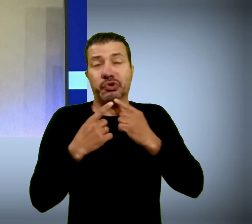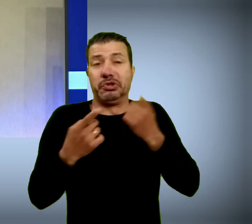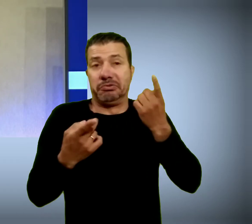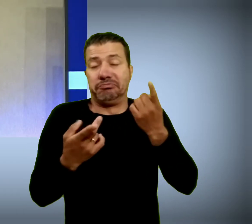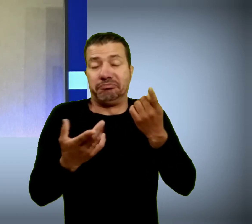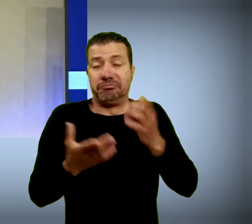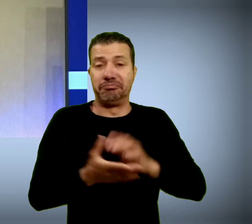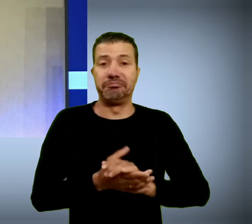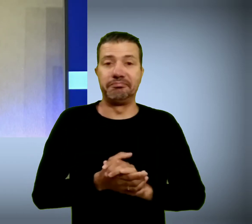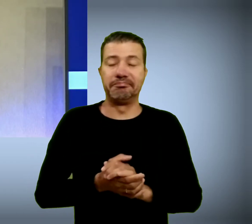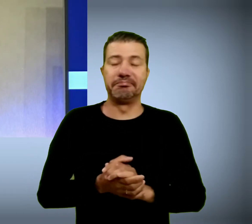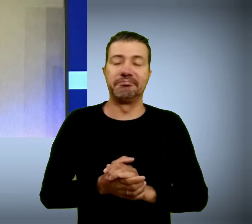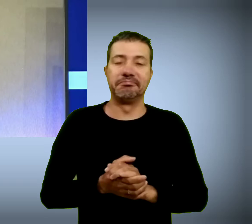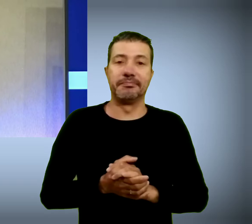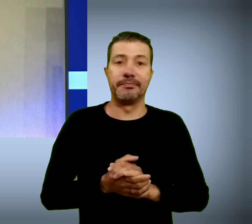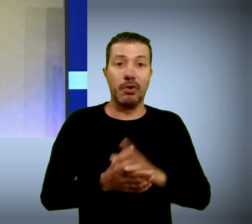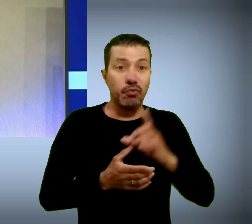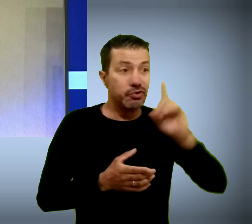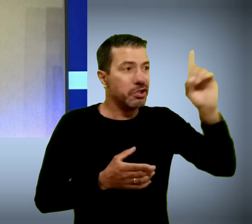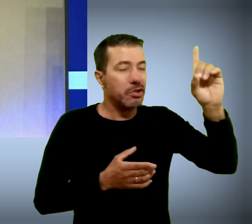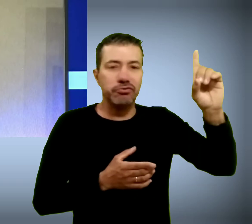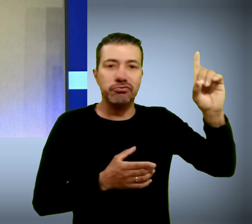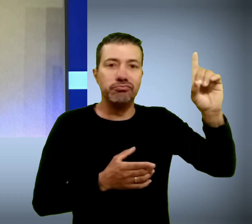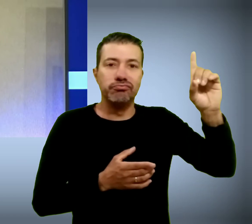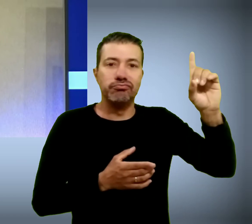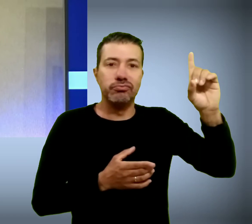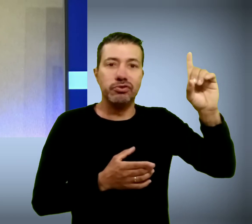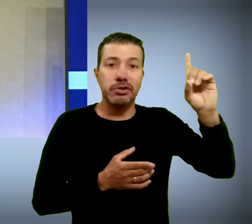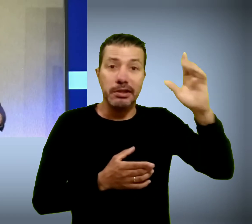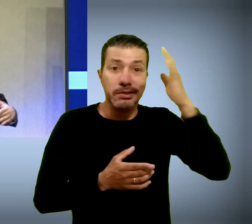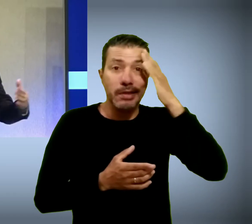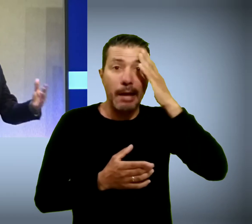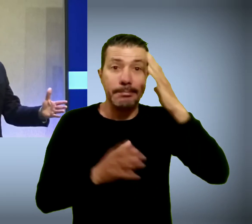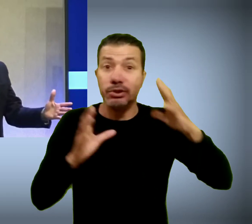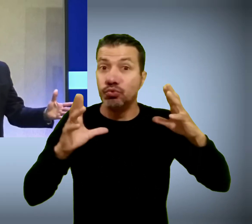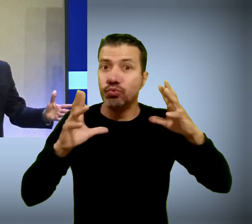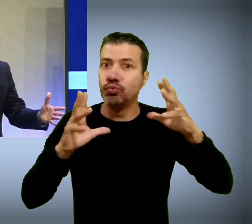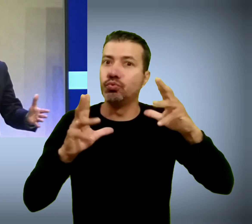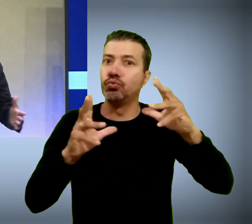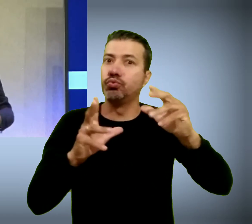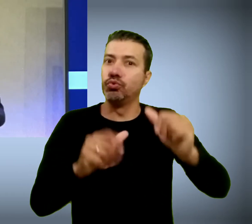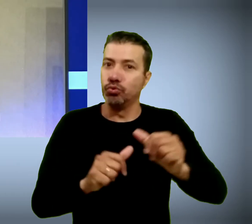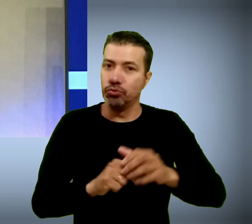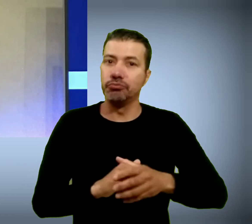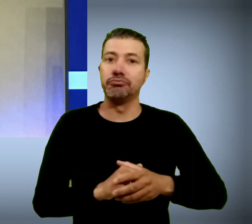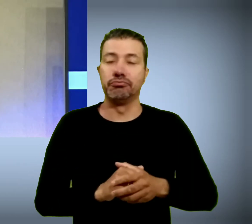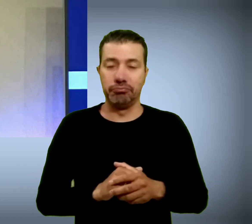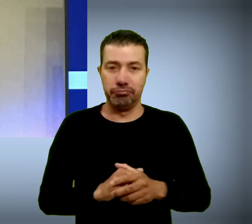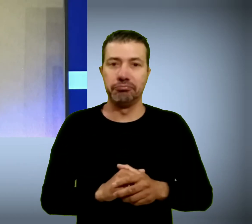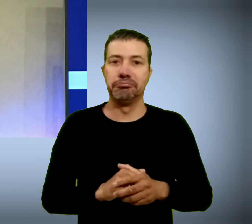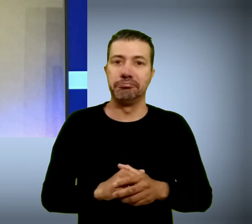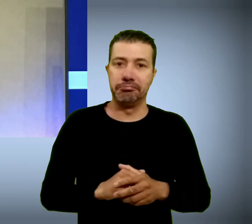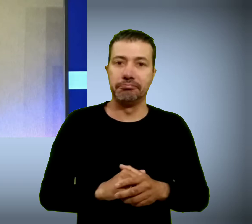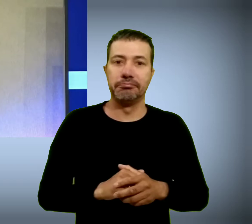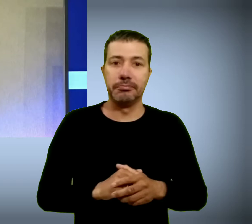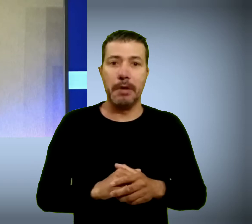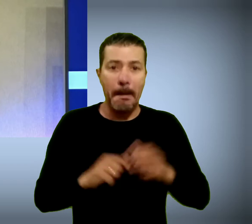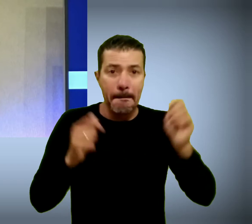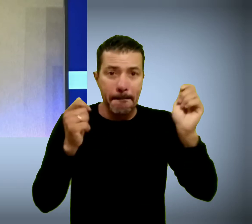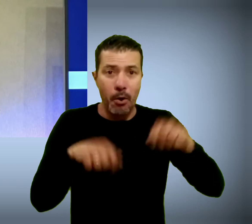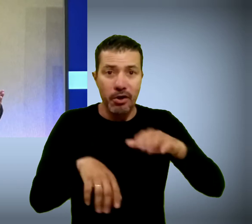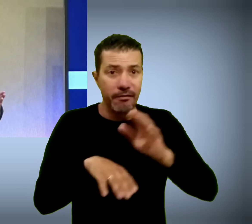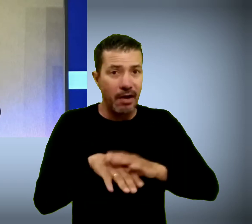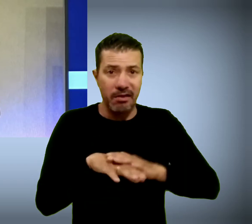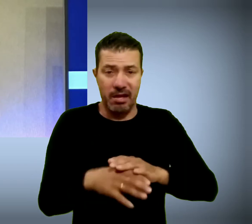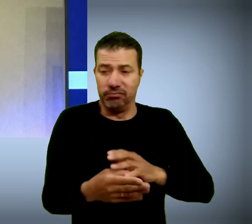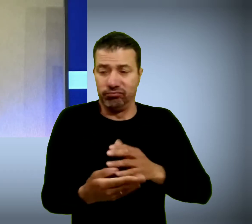Deus, um Deus onipotente, onipresente, onisciente, eterno, imutável, que pode